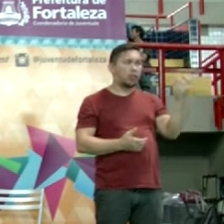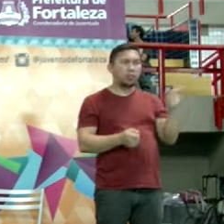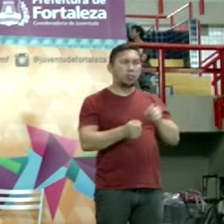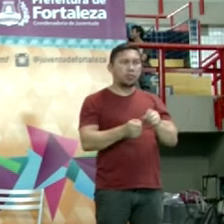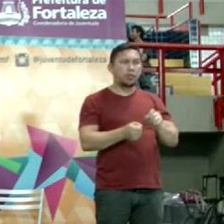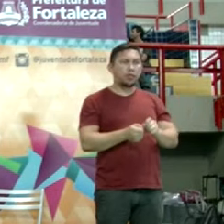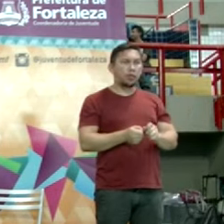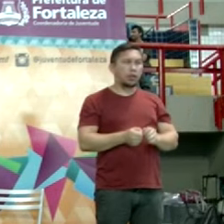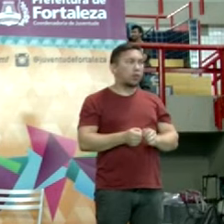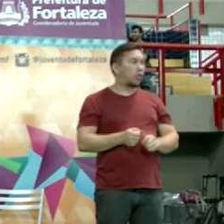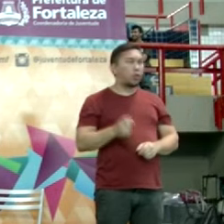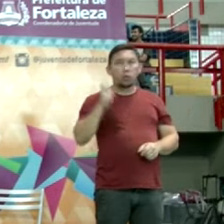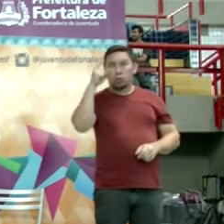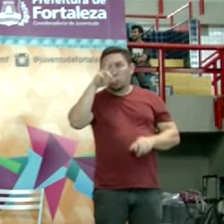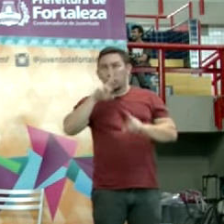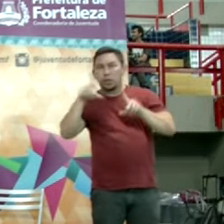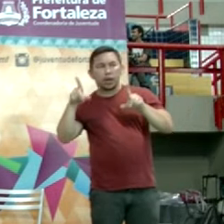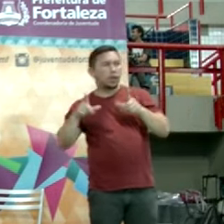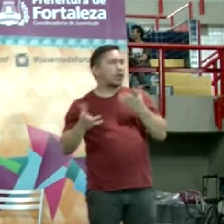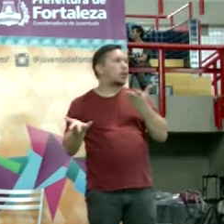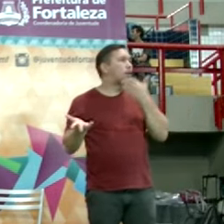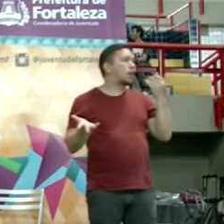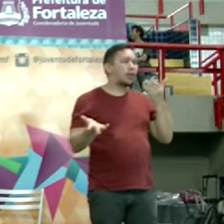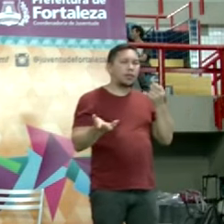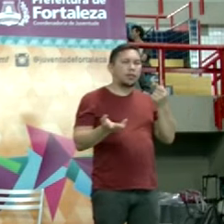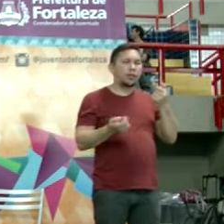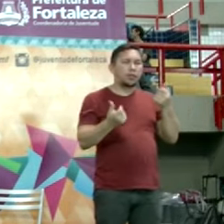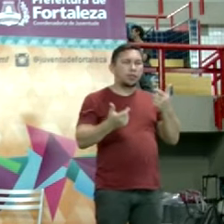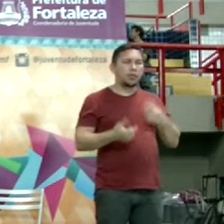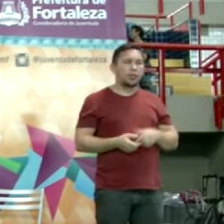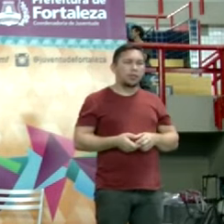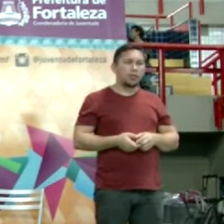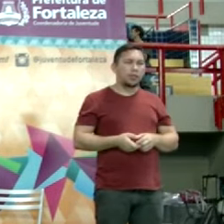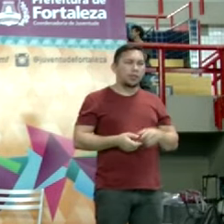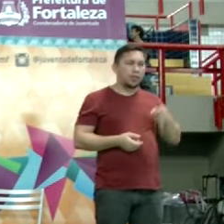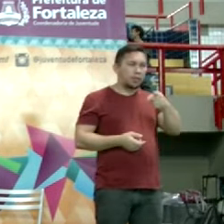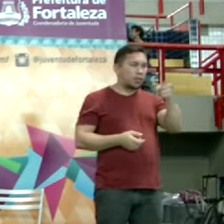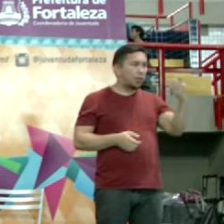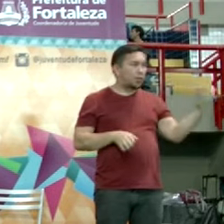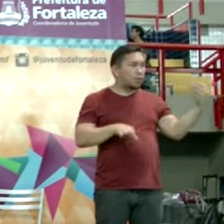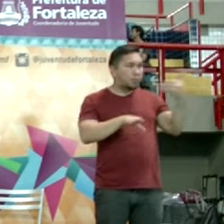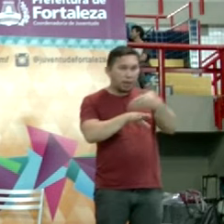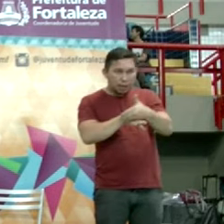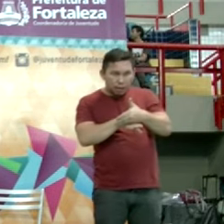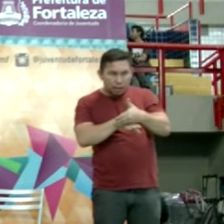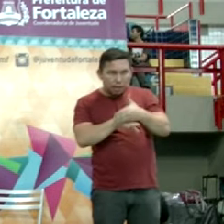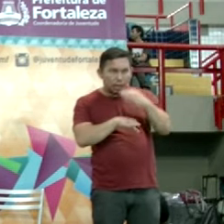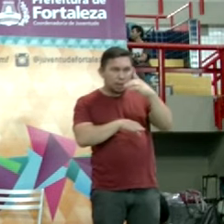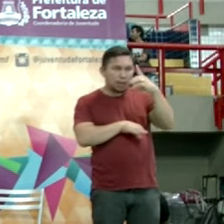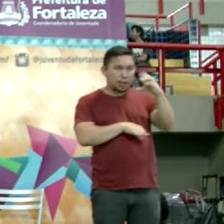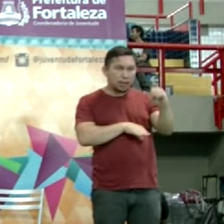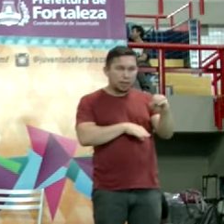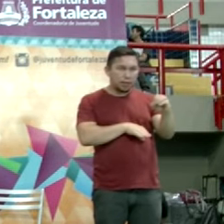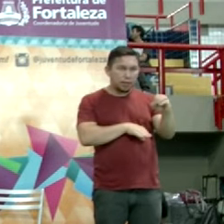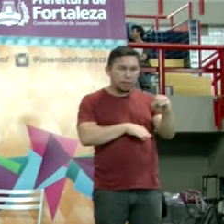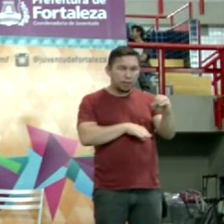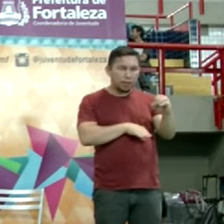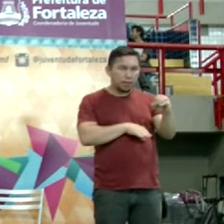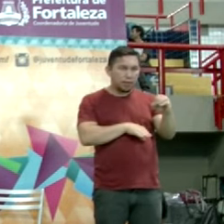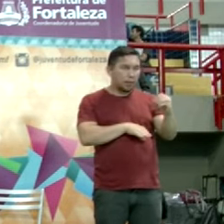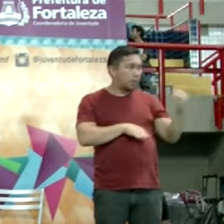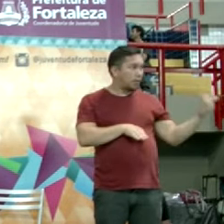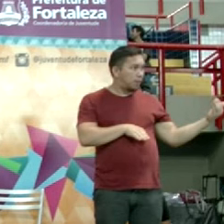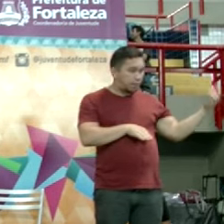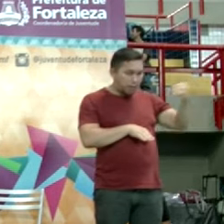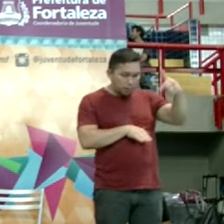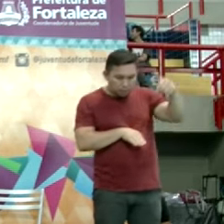fazendo. O diferencial é que não. Vir para cá cedo, todo mundo vem. Tem alguns que nem vêm. Em vir já é uma